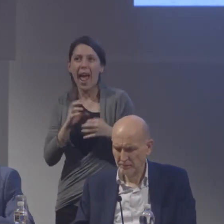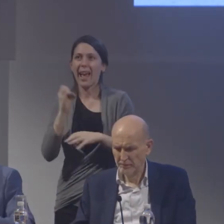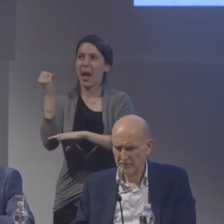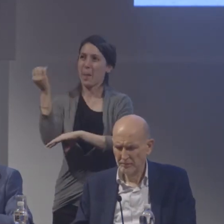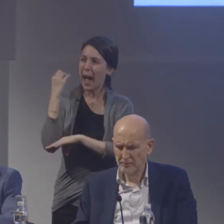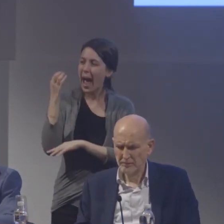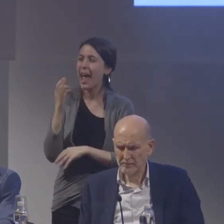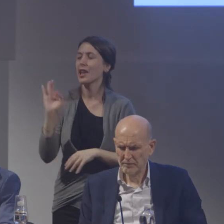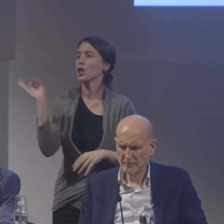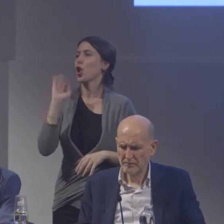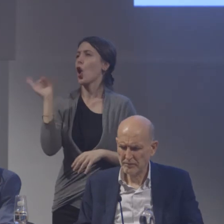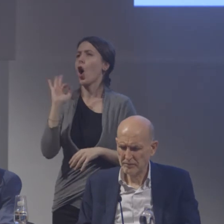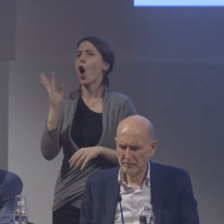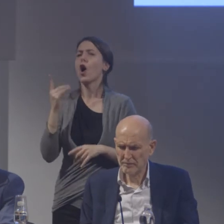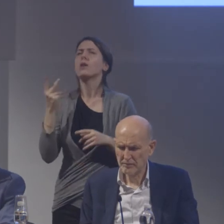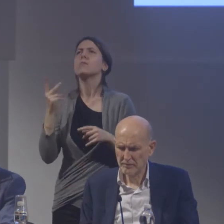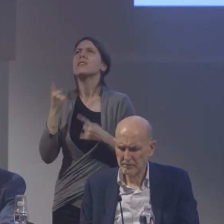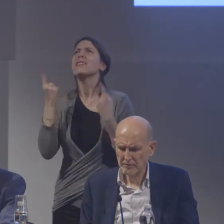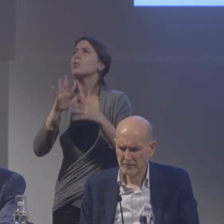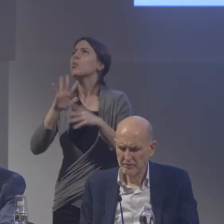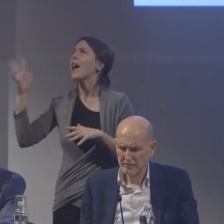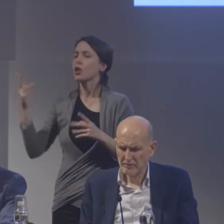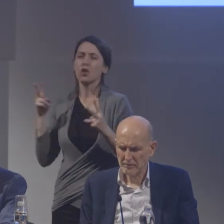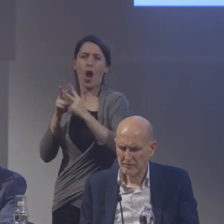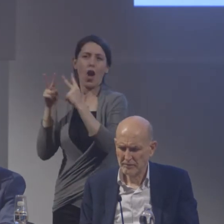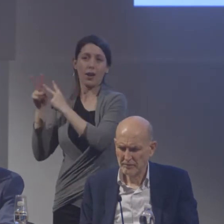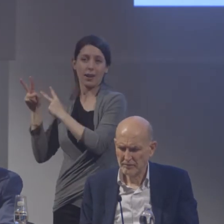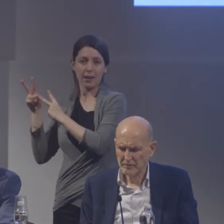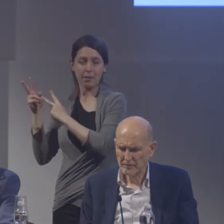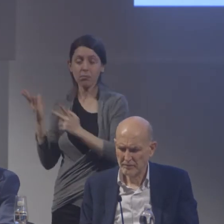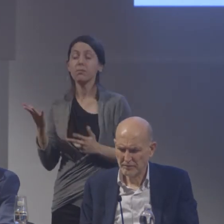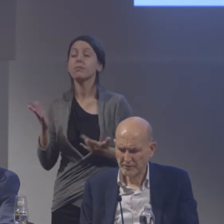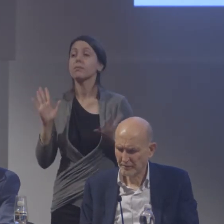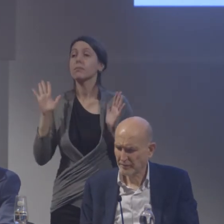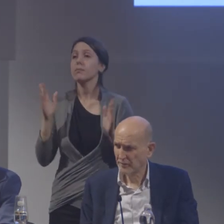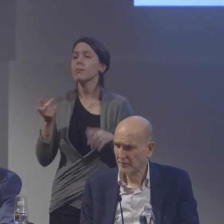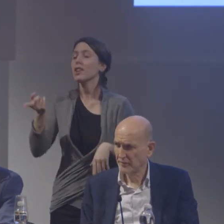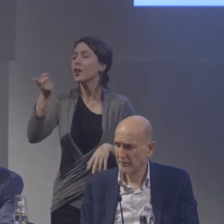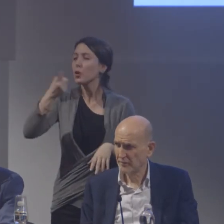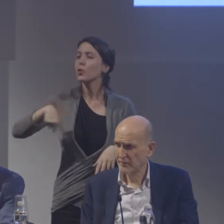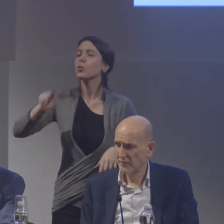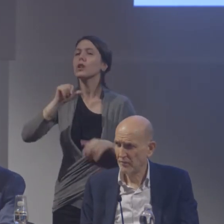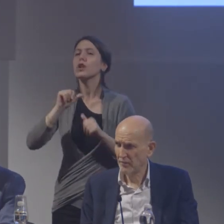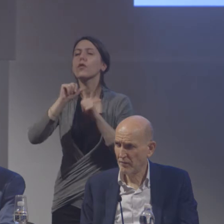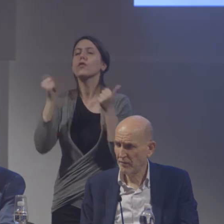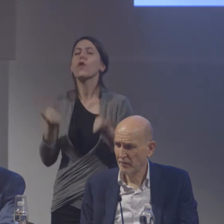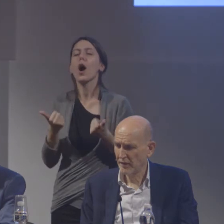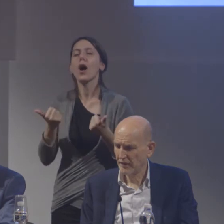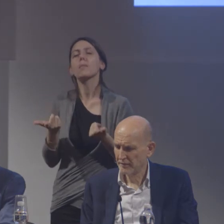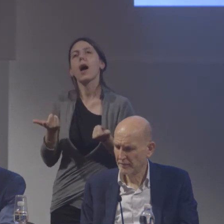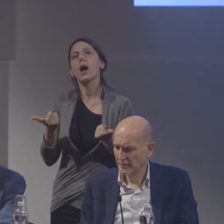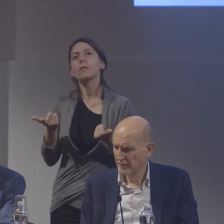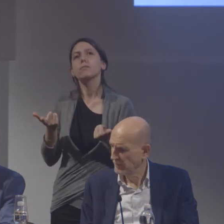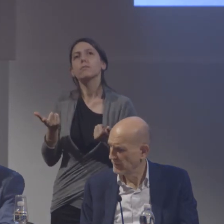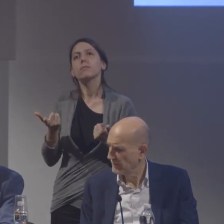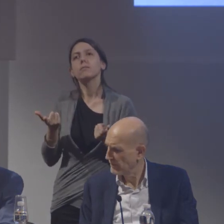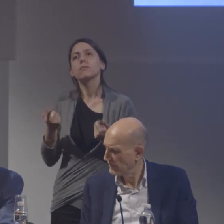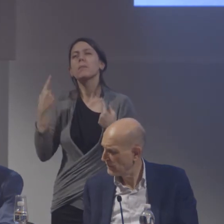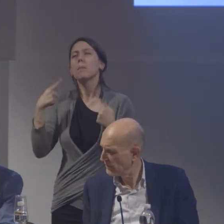di incontrarlo in altre occasioni. Tutti, diciamo, credo che portino dentro di sé alla fine